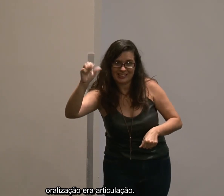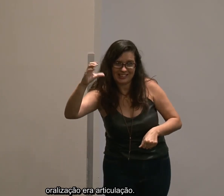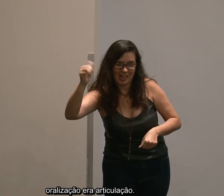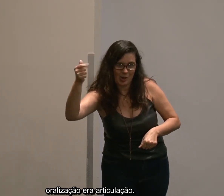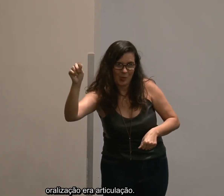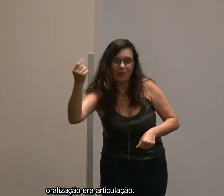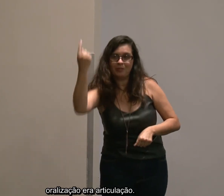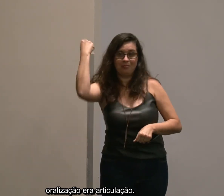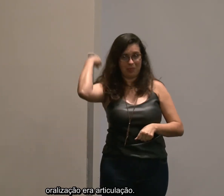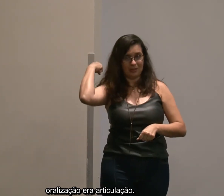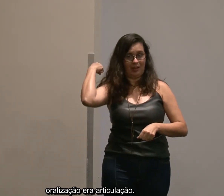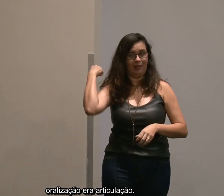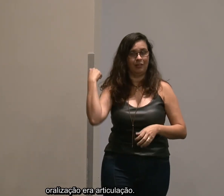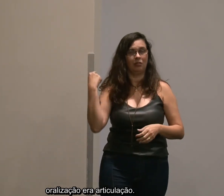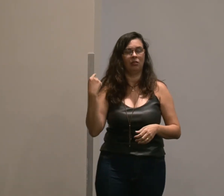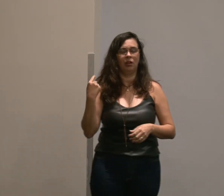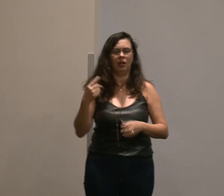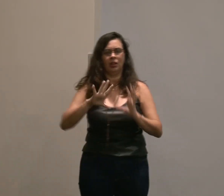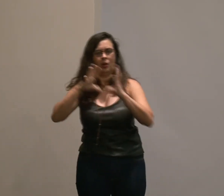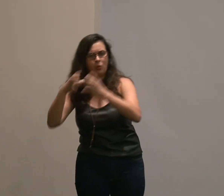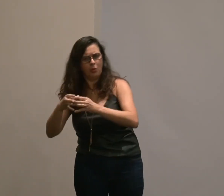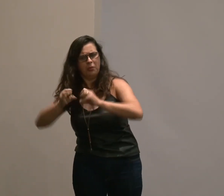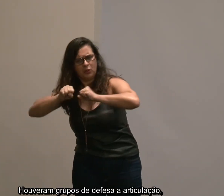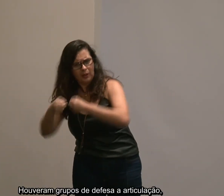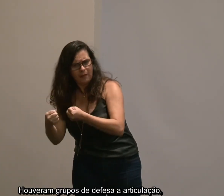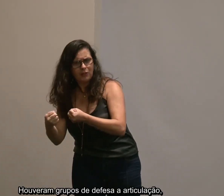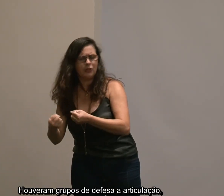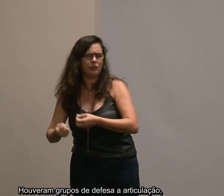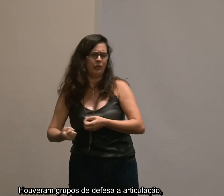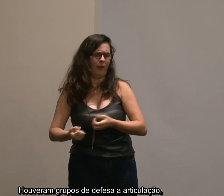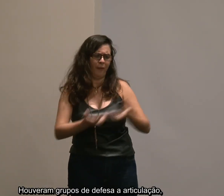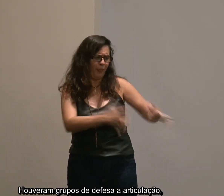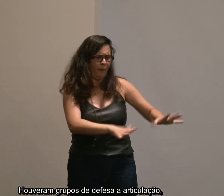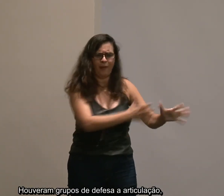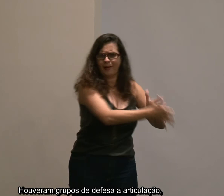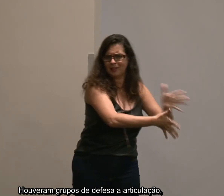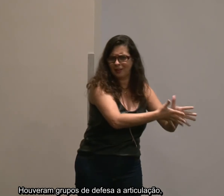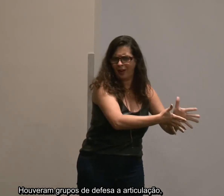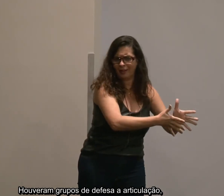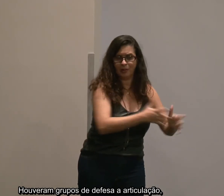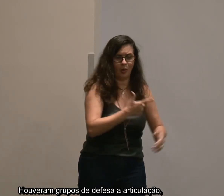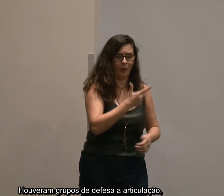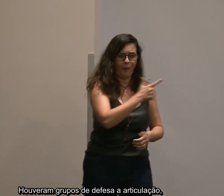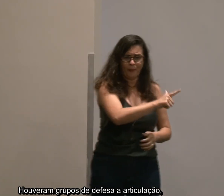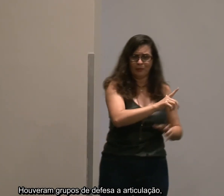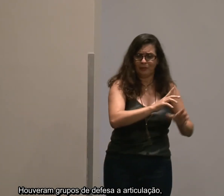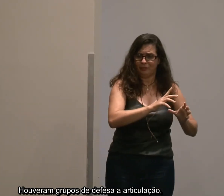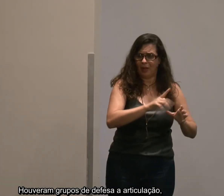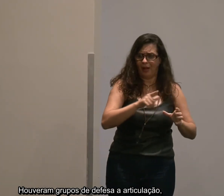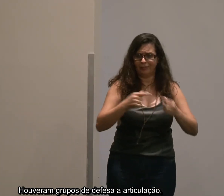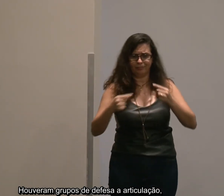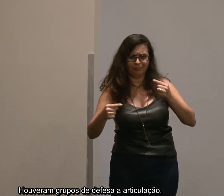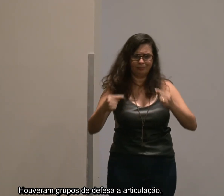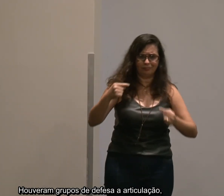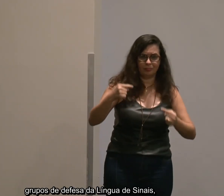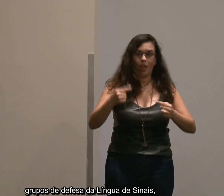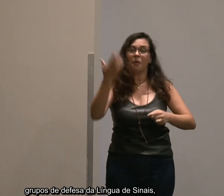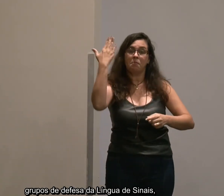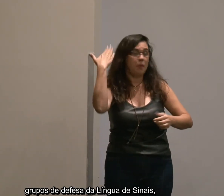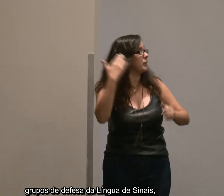antes disso então houveram grupos de defesa a articulação grupos de defesa